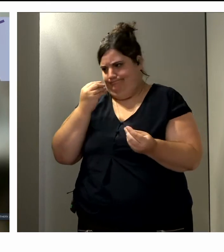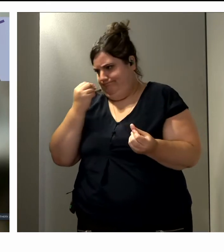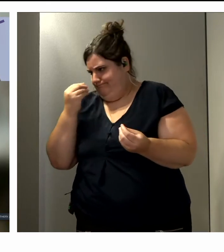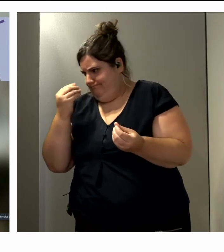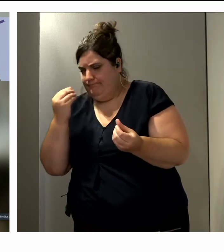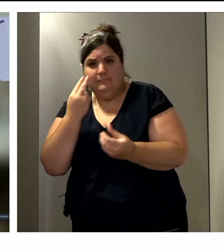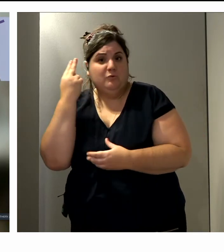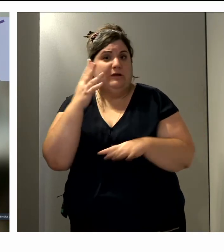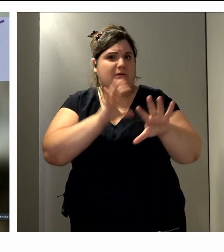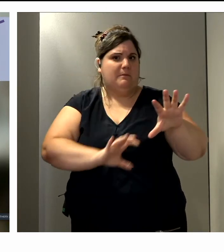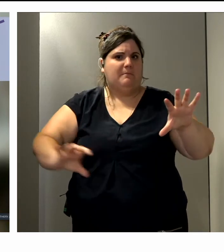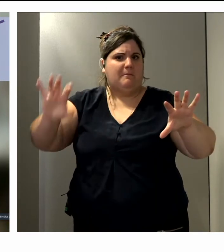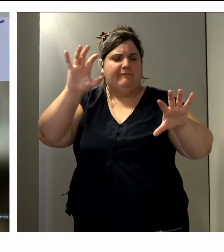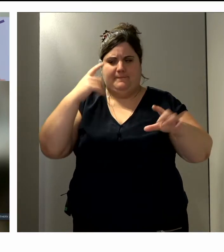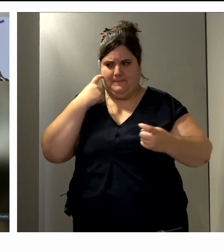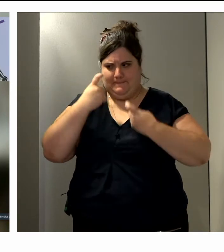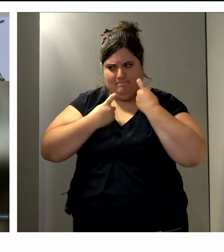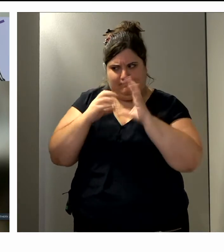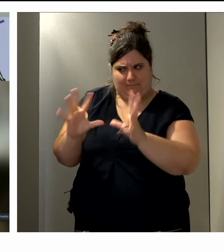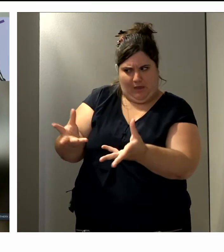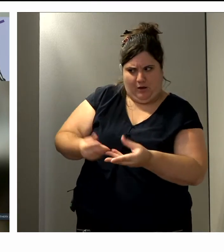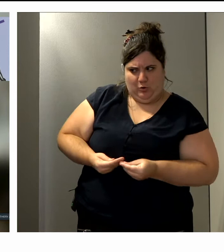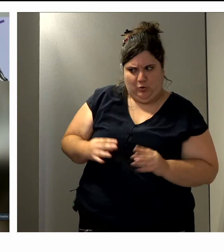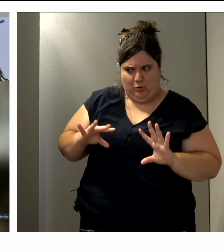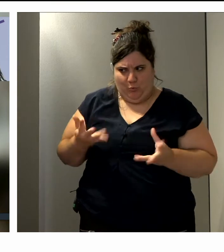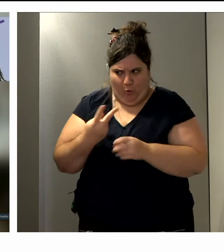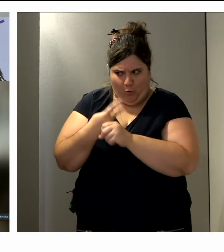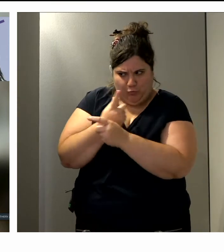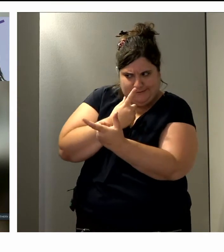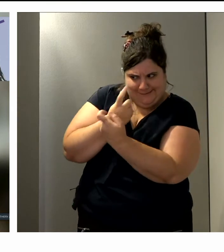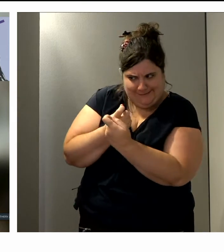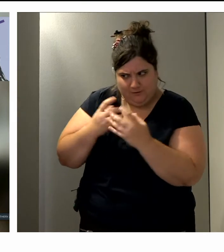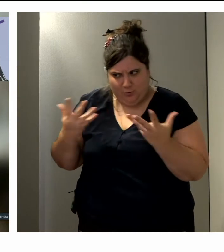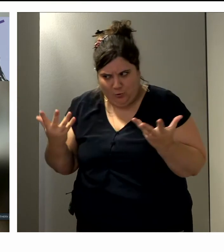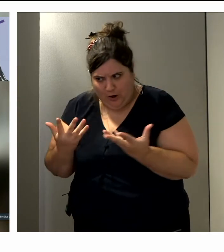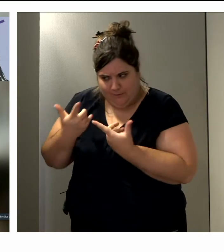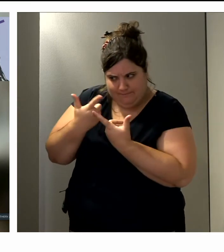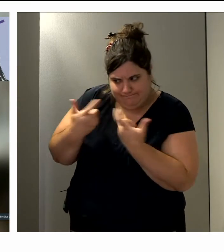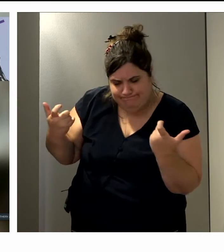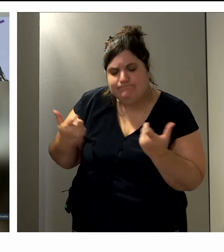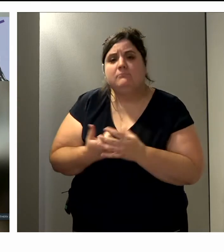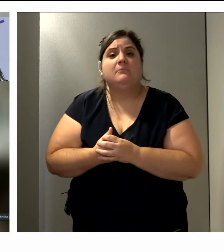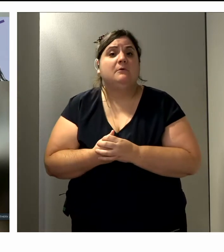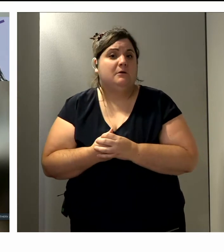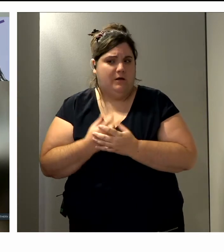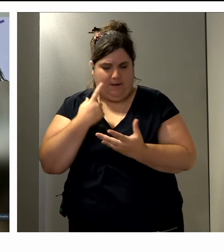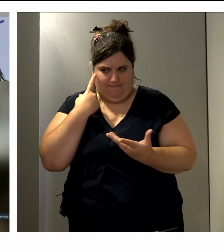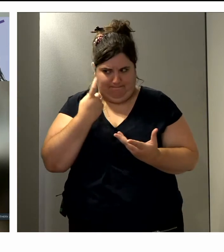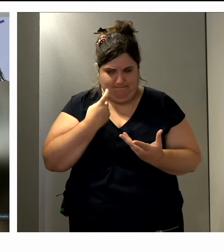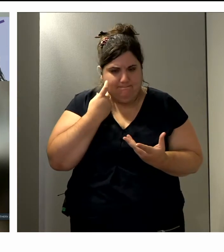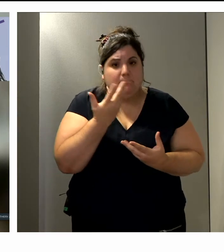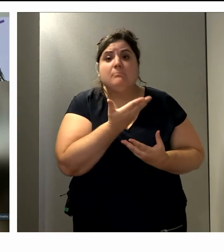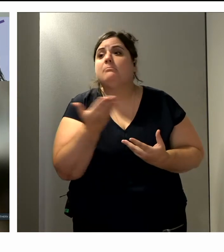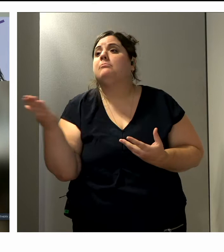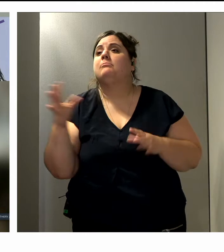niveau des universités elles-mêmes sur le type d'aide qu'elles puissent proposer. Reste à savoir lesquelles et comment surtout les adapter au plus grand